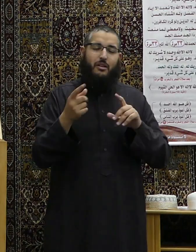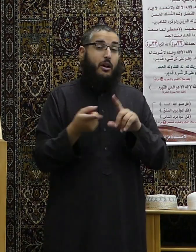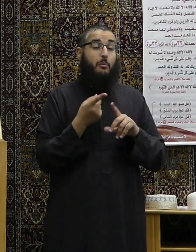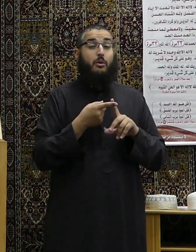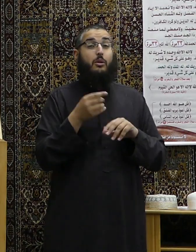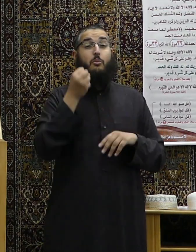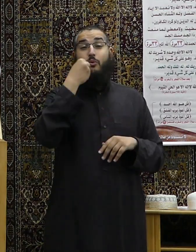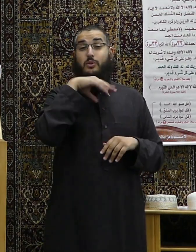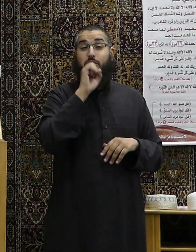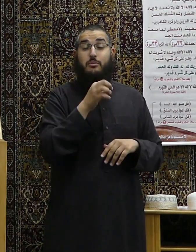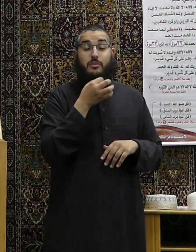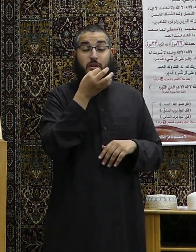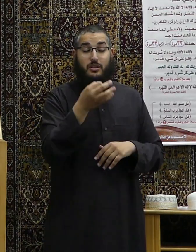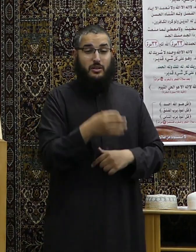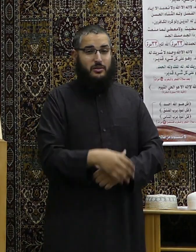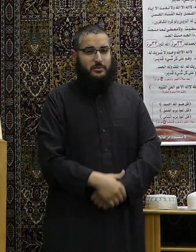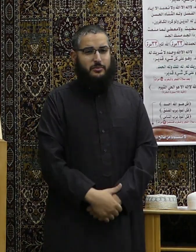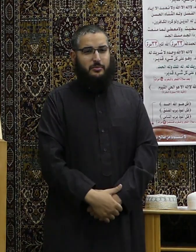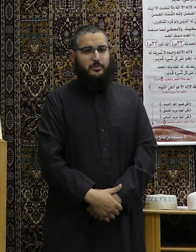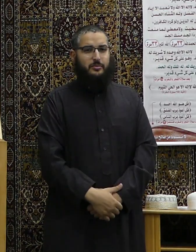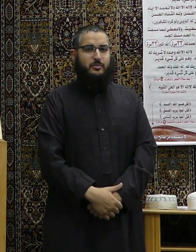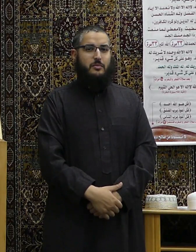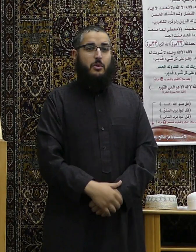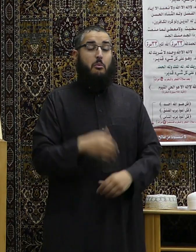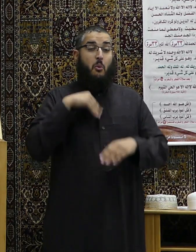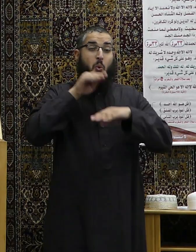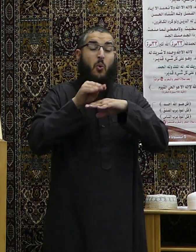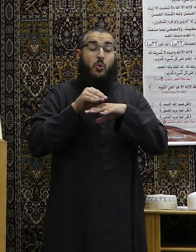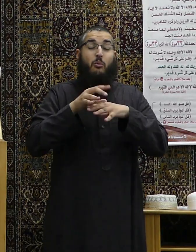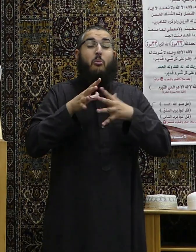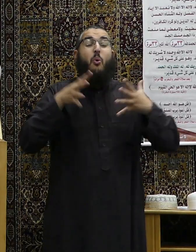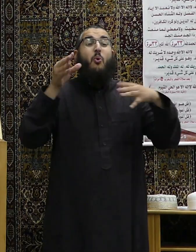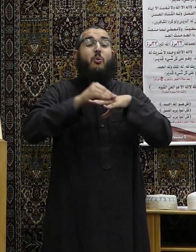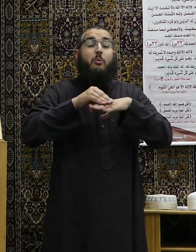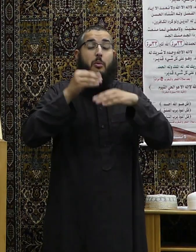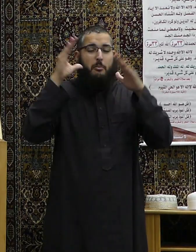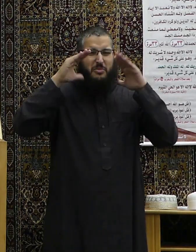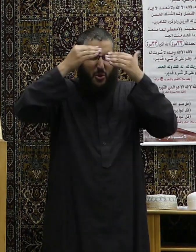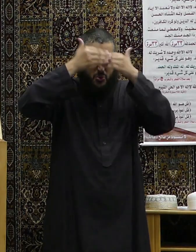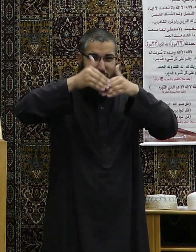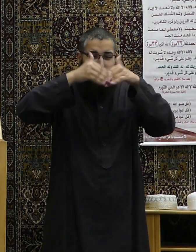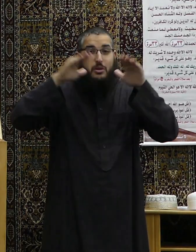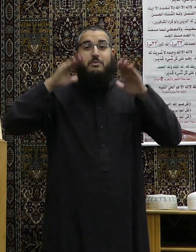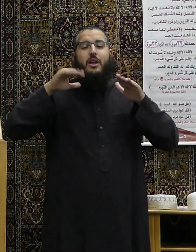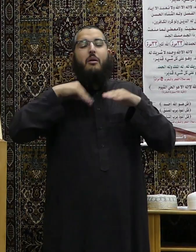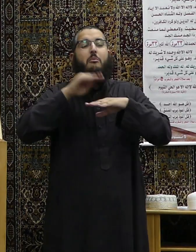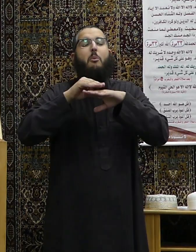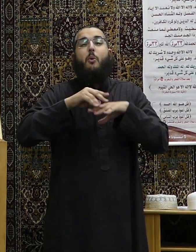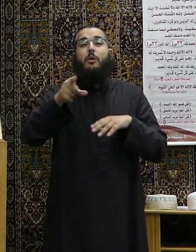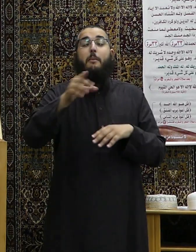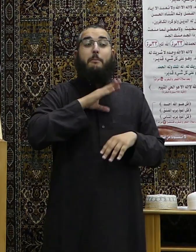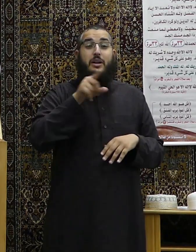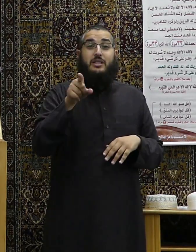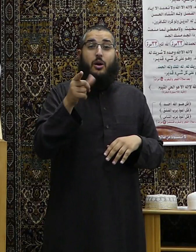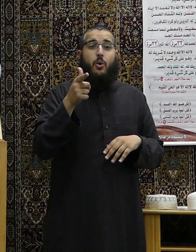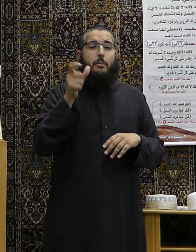d'Abi Umama, il a dit alayhi sallallahu alayhi wa sallam: je vous recommande vivement la prière nocturne, Qiyamul Layl, car, écoutez bien, c'est